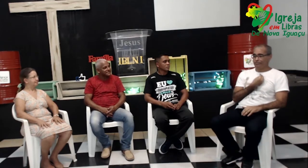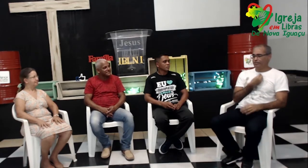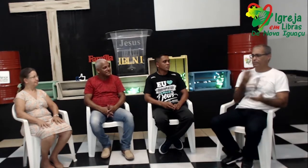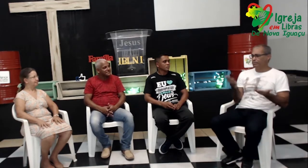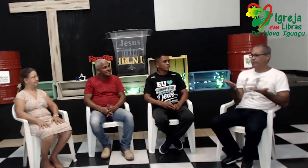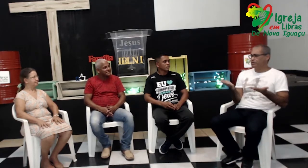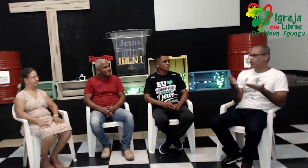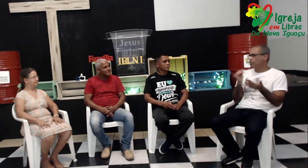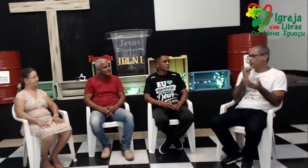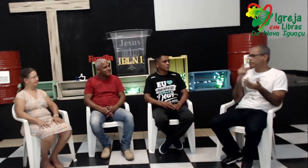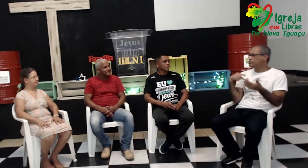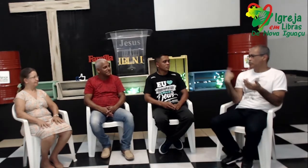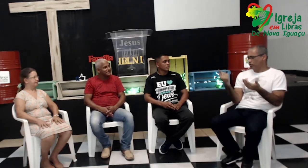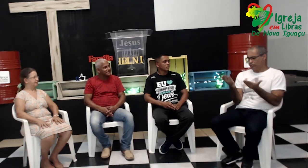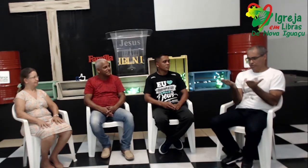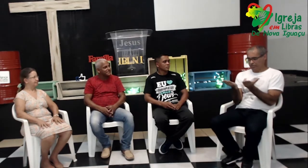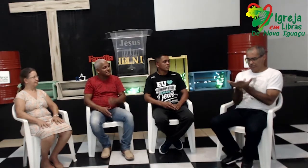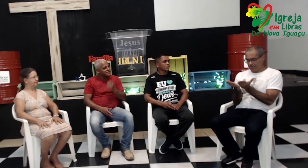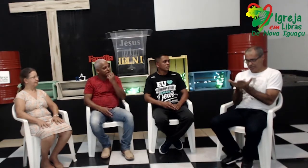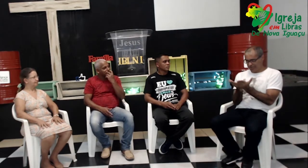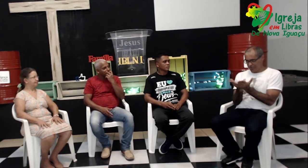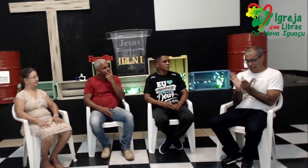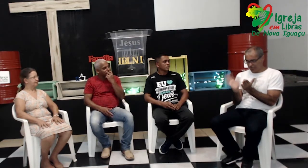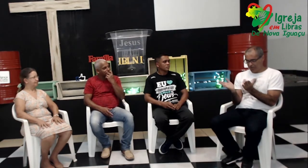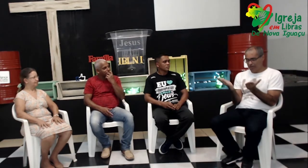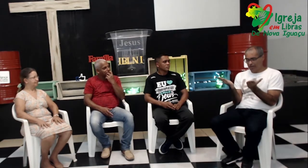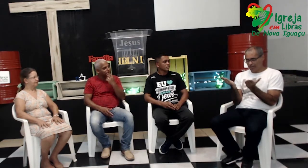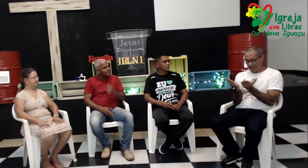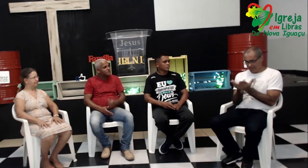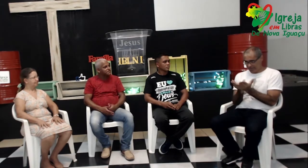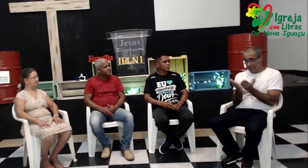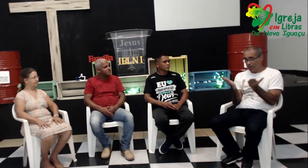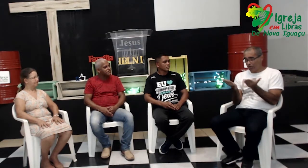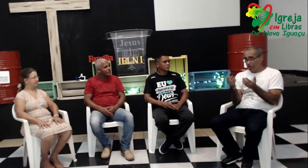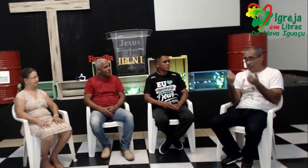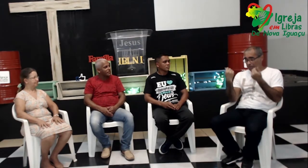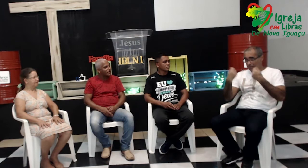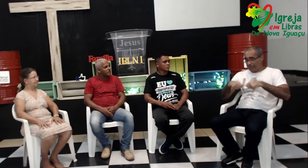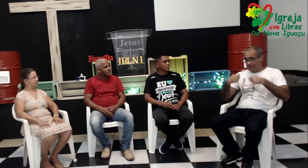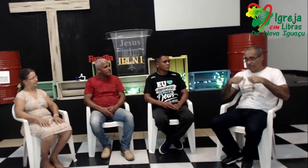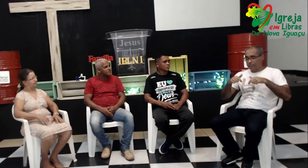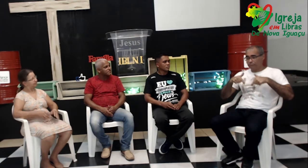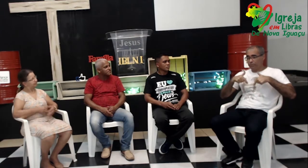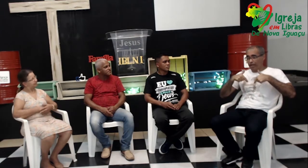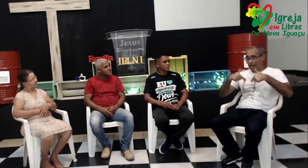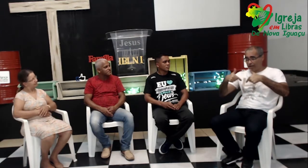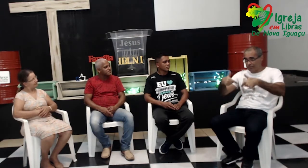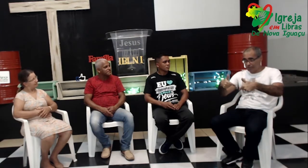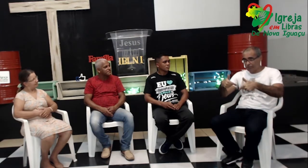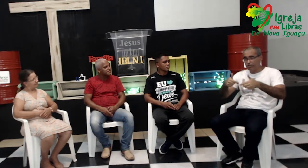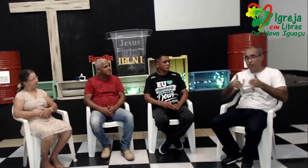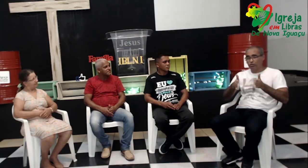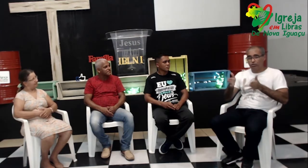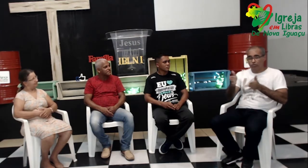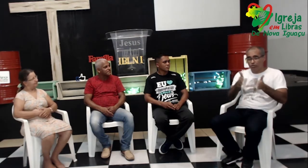Nossa vida, ela precisa, nós como crentes, nós precisamos